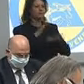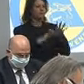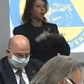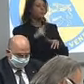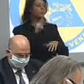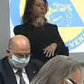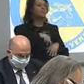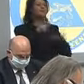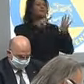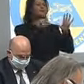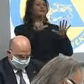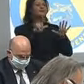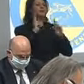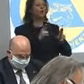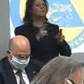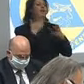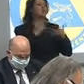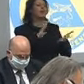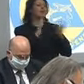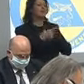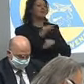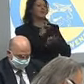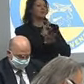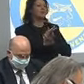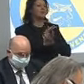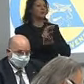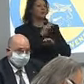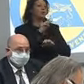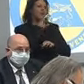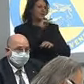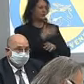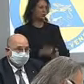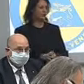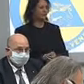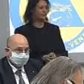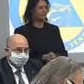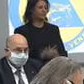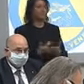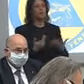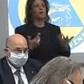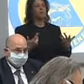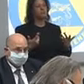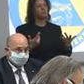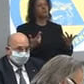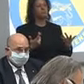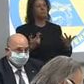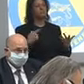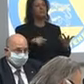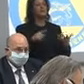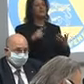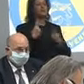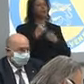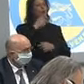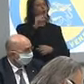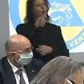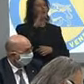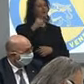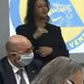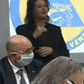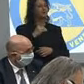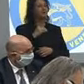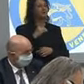aver? Ma guarda, la scossa zero. Zero, perché c'è, anzi posso dire, abbiamo anche ritardato un